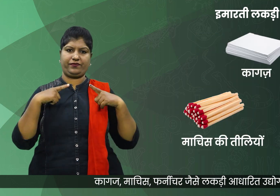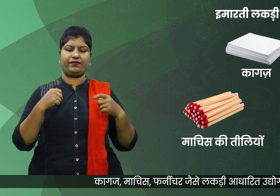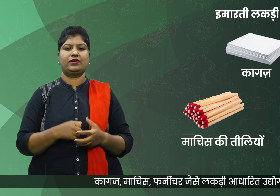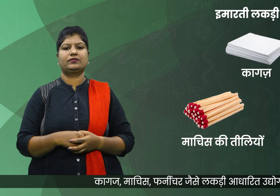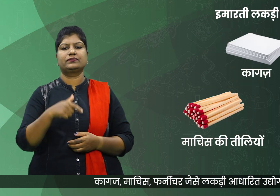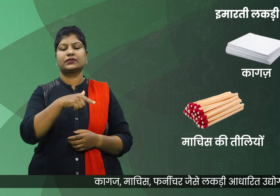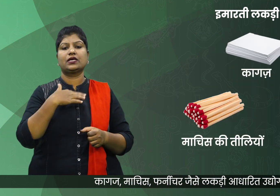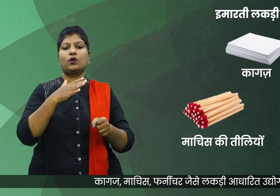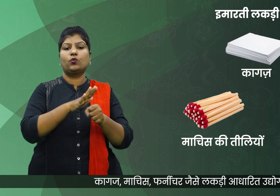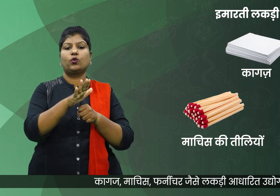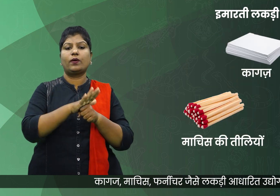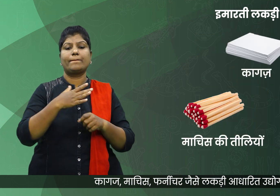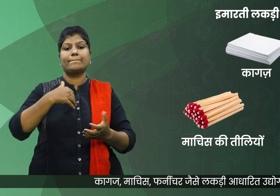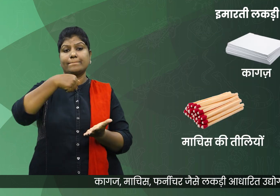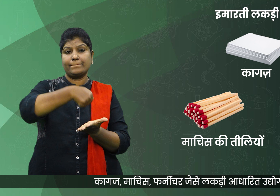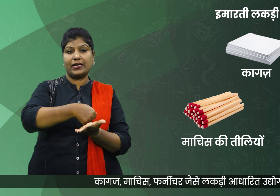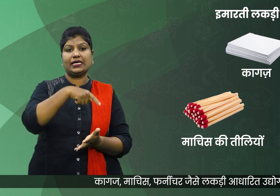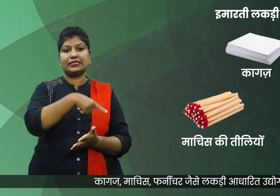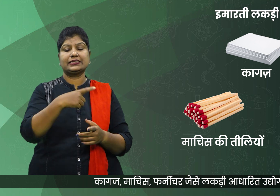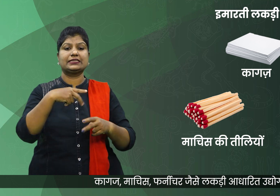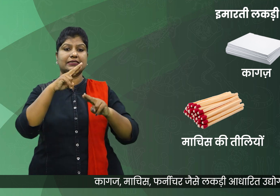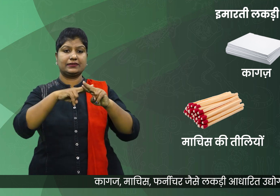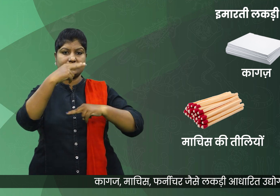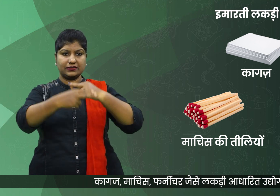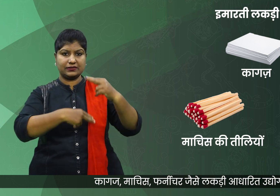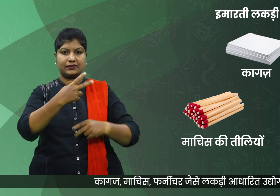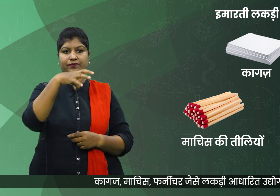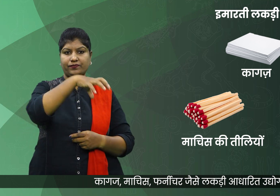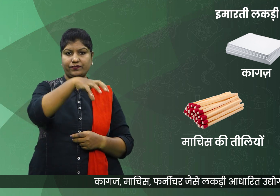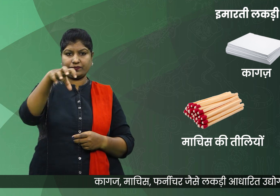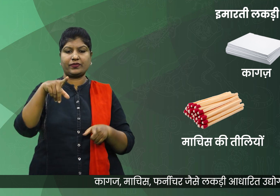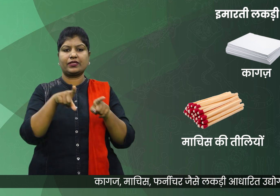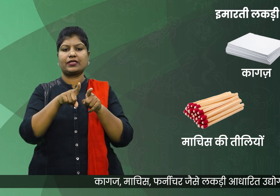माचिस, फरनीचर जैसे लकडी आधारित उध्योगों को